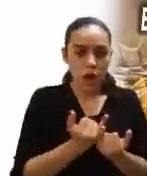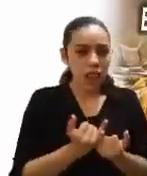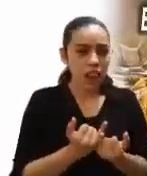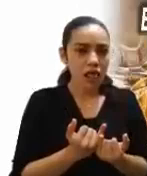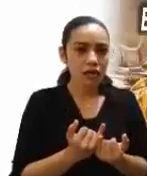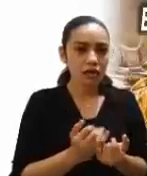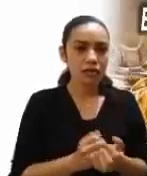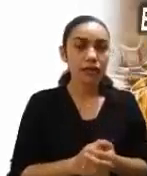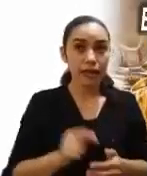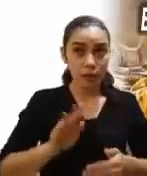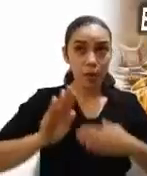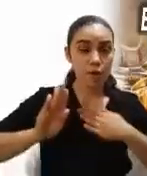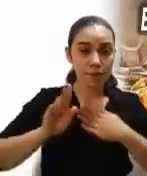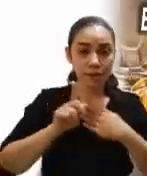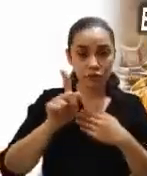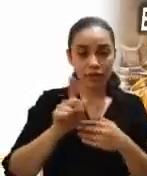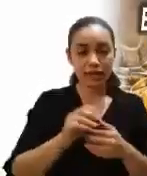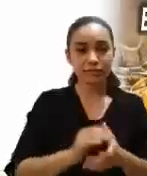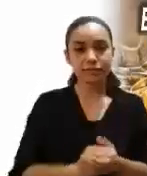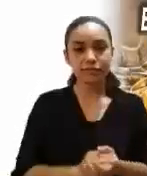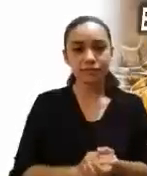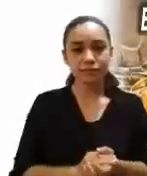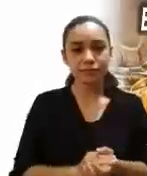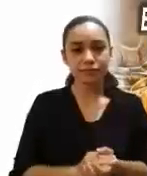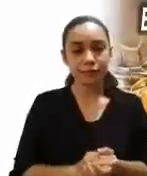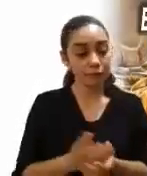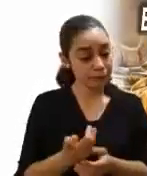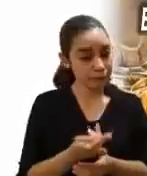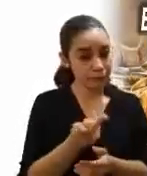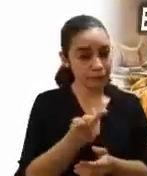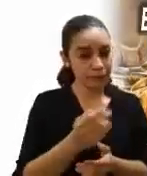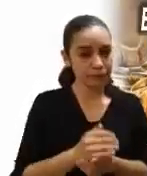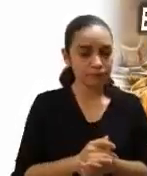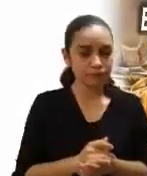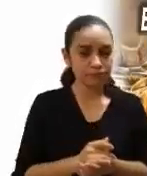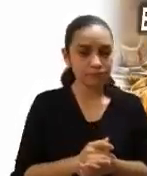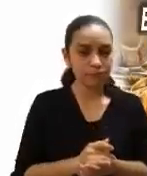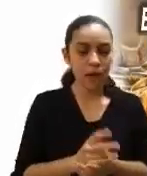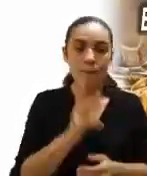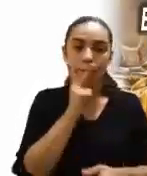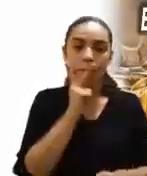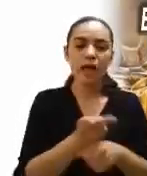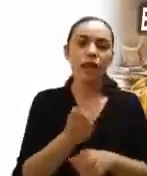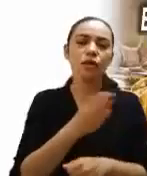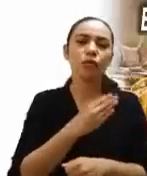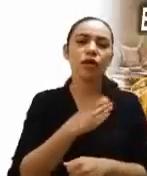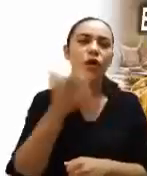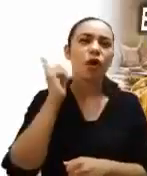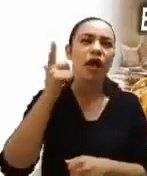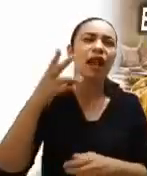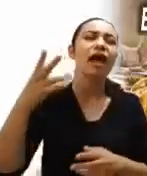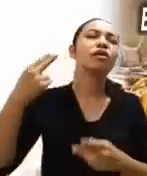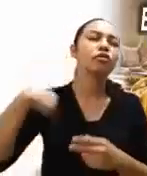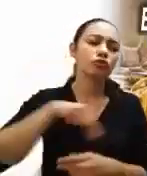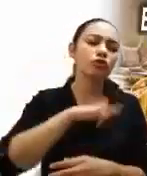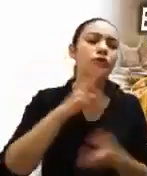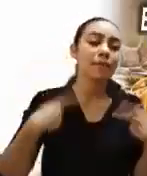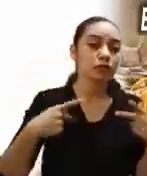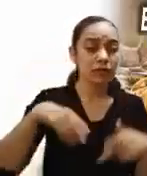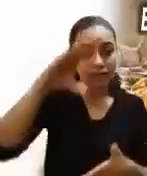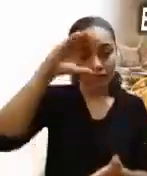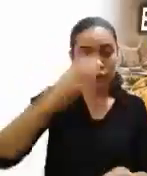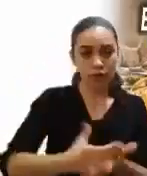bueno, concede a cuantos nos llamamos cristianos imitar fielmente a Cristo en su amor, compromiso